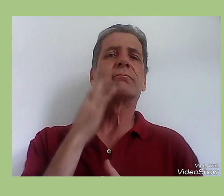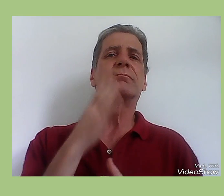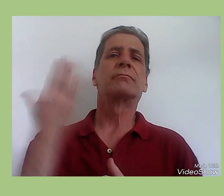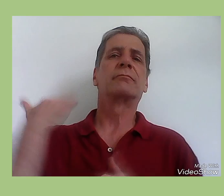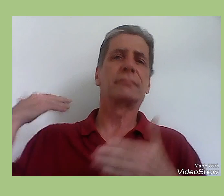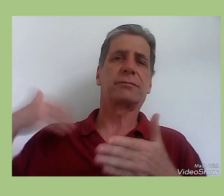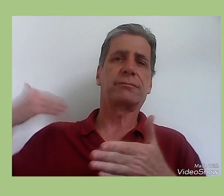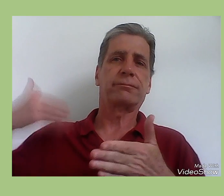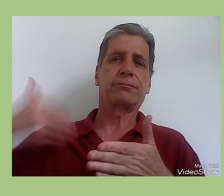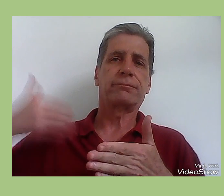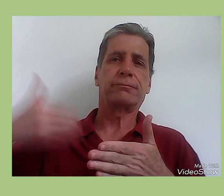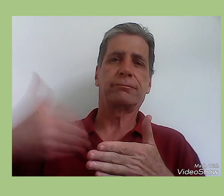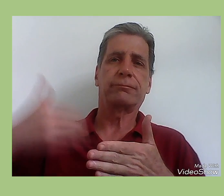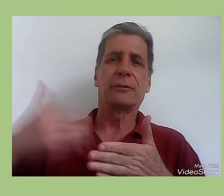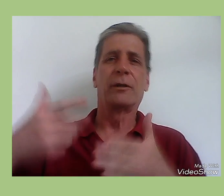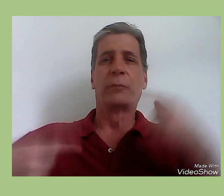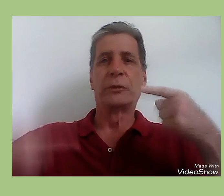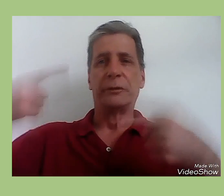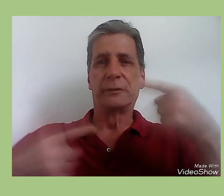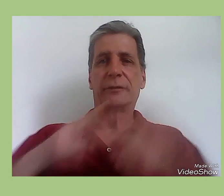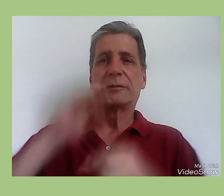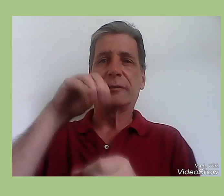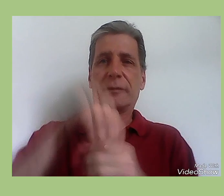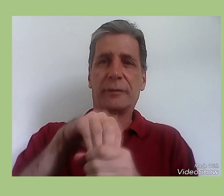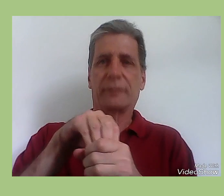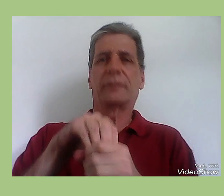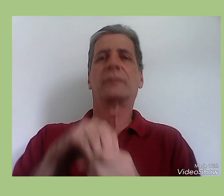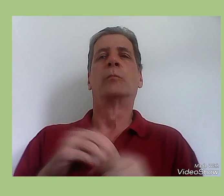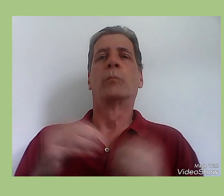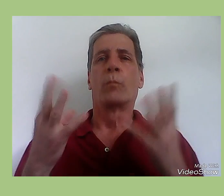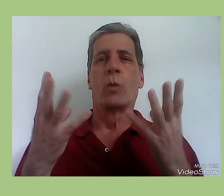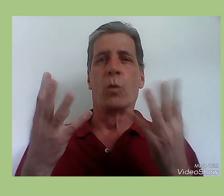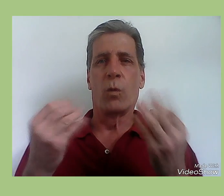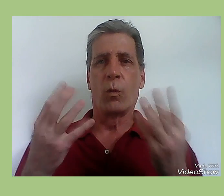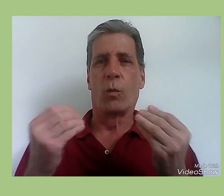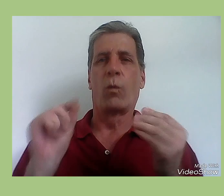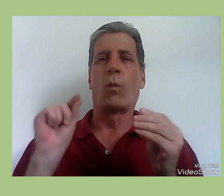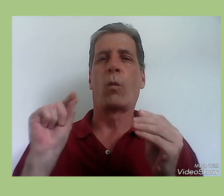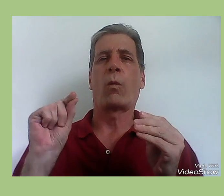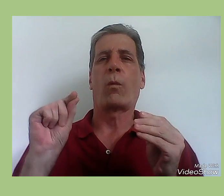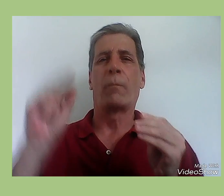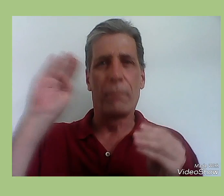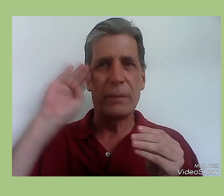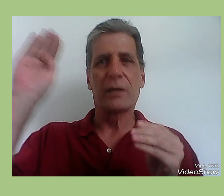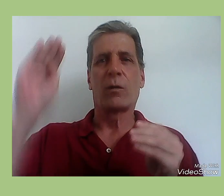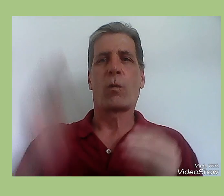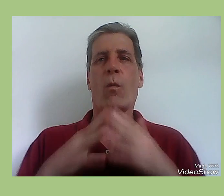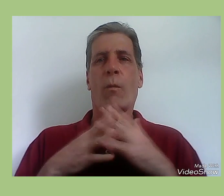partido vá tomar atitudes judiciais, essa interpretação deve ser discutida e, evidentemente, as partes é que devem, as partes de acusação e